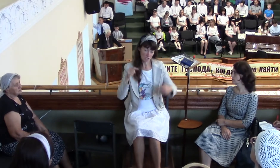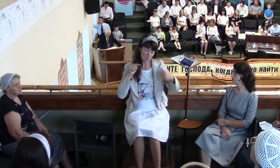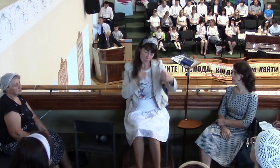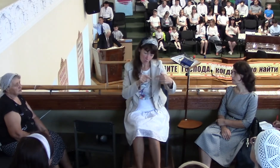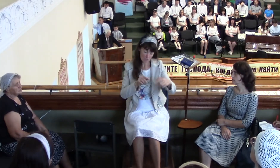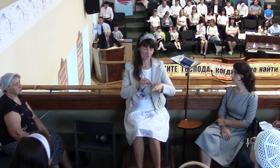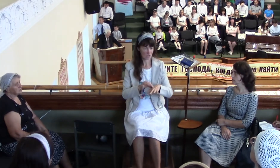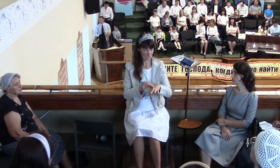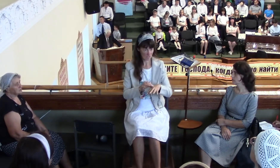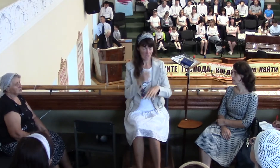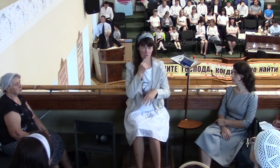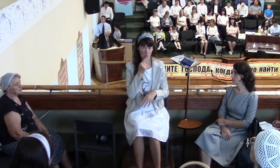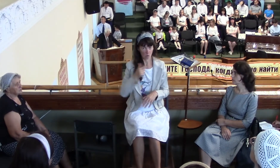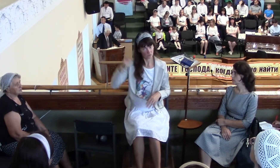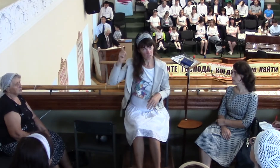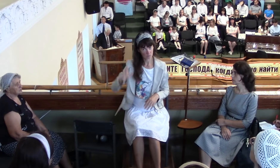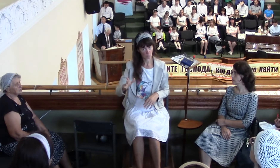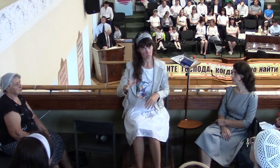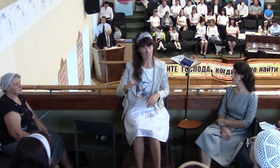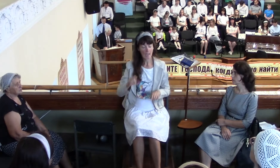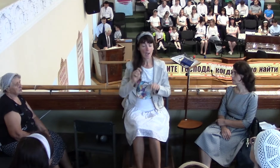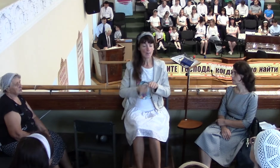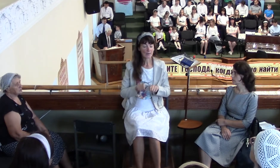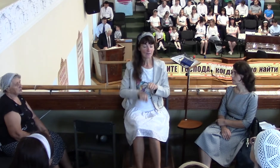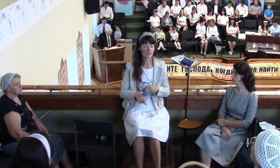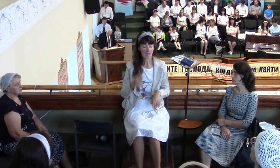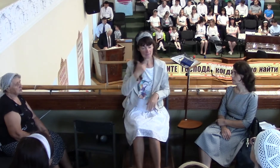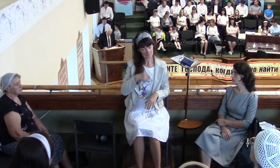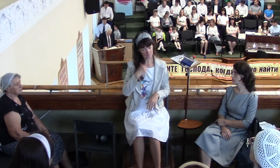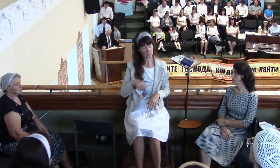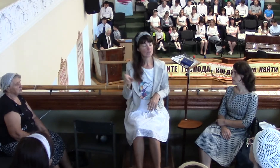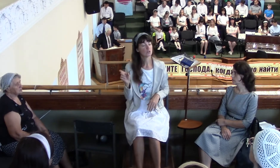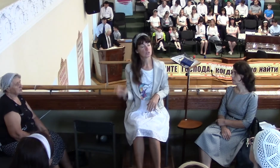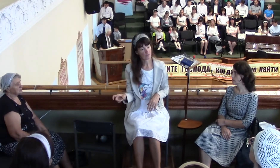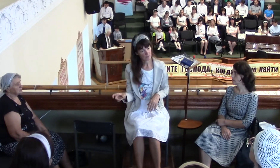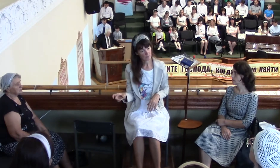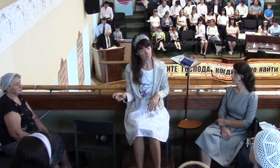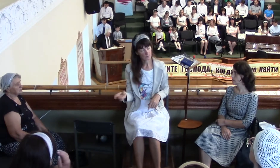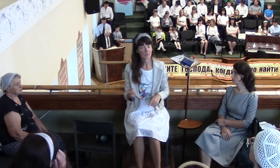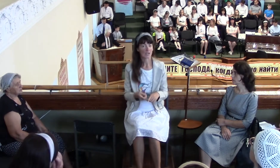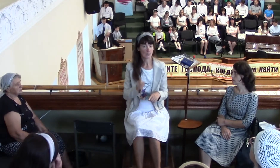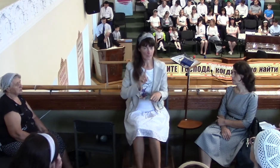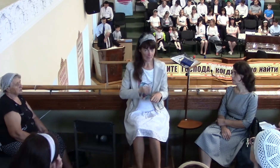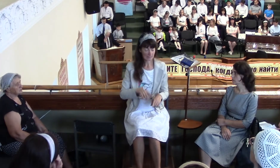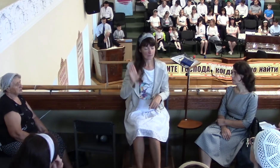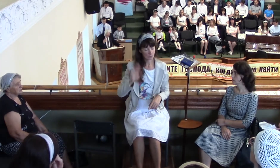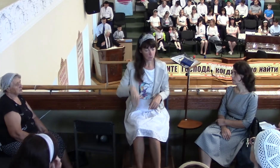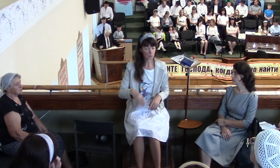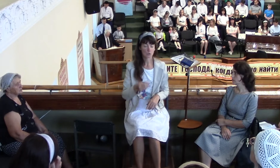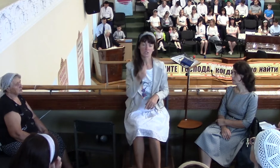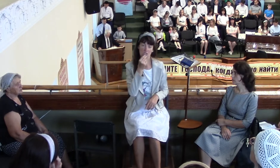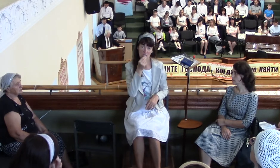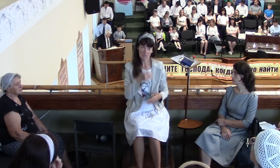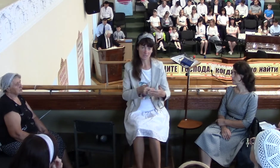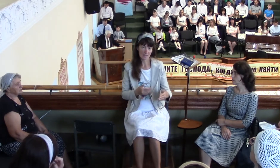Господней. Да испытывает же себя человек, и таким образом пусть ест от хлеба